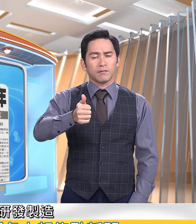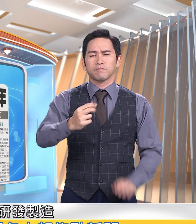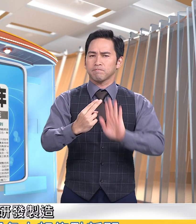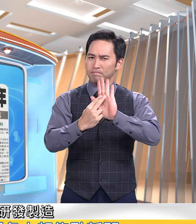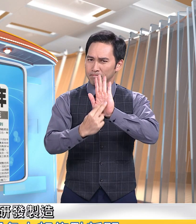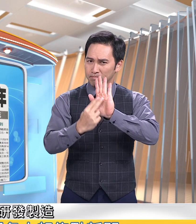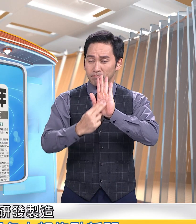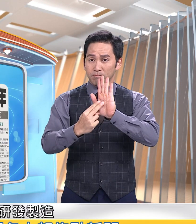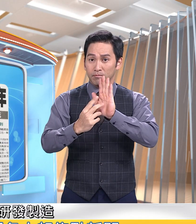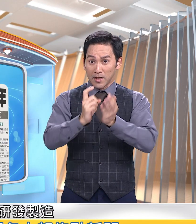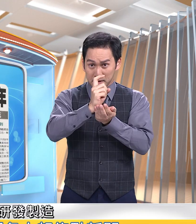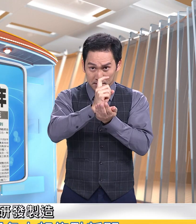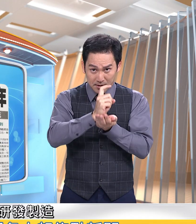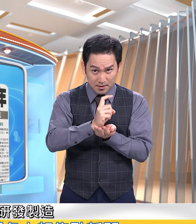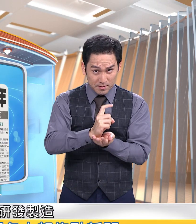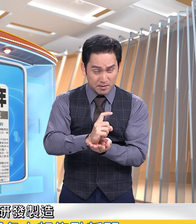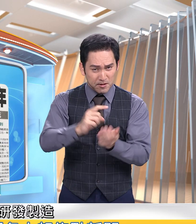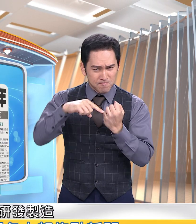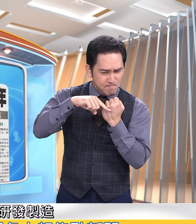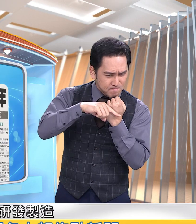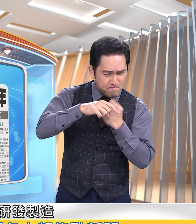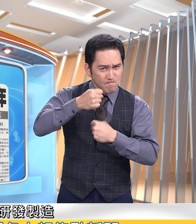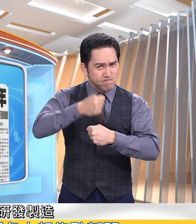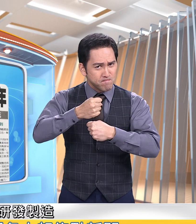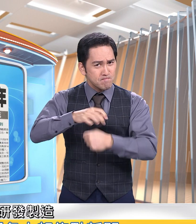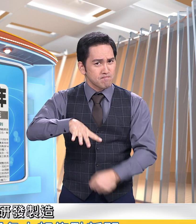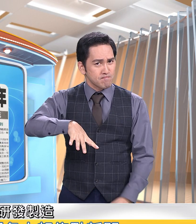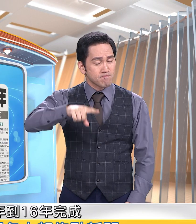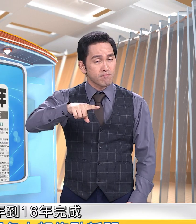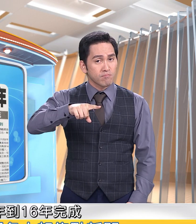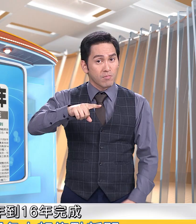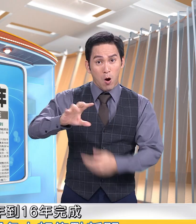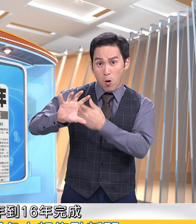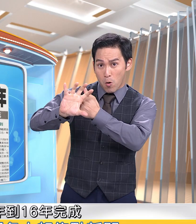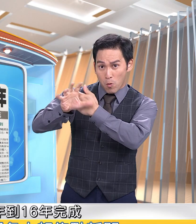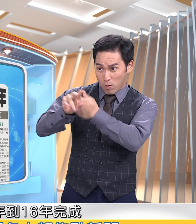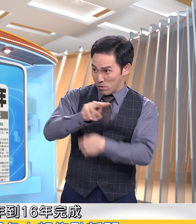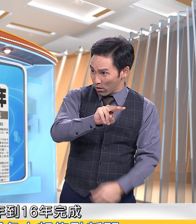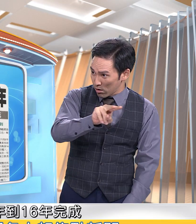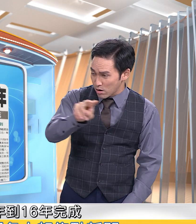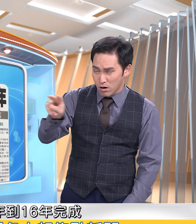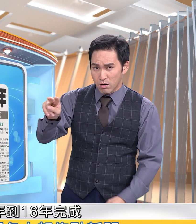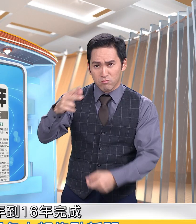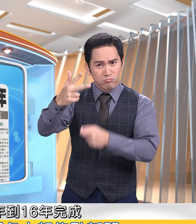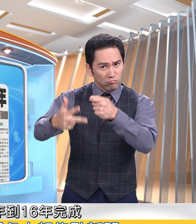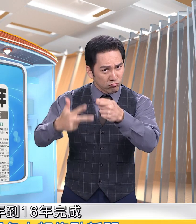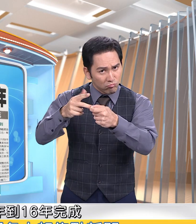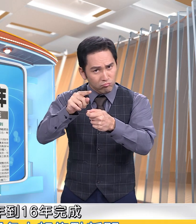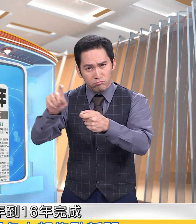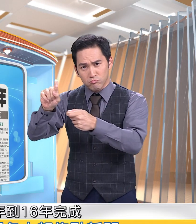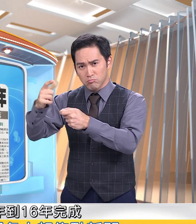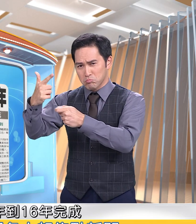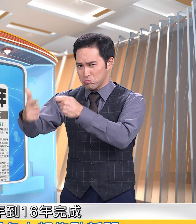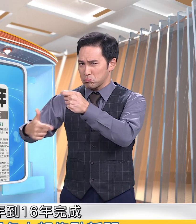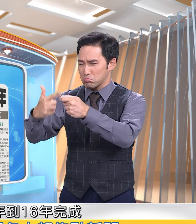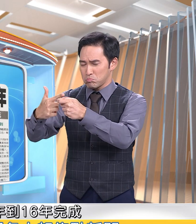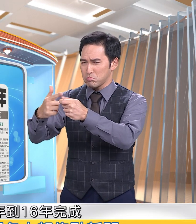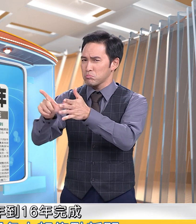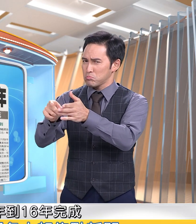舰如果是首次研发制造，国际上一般是7年到16年